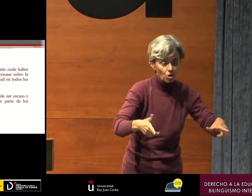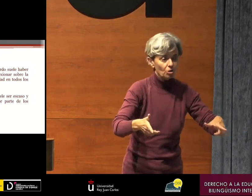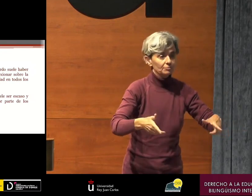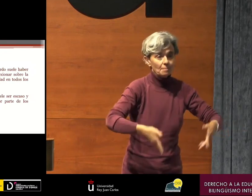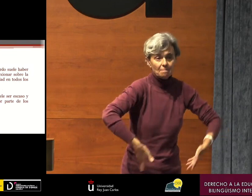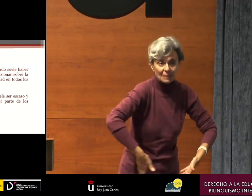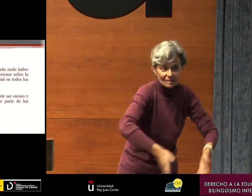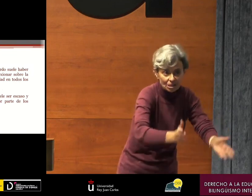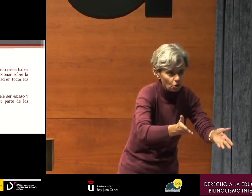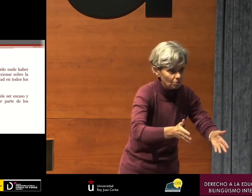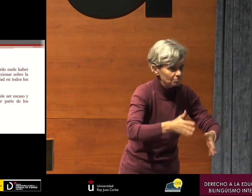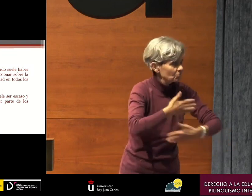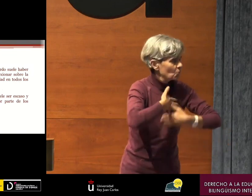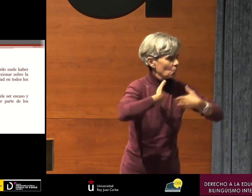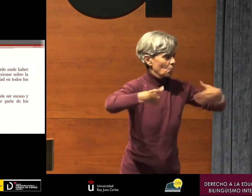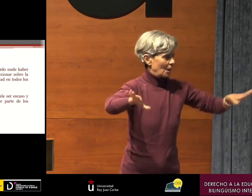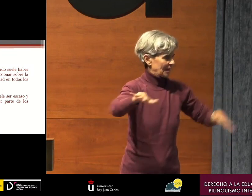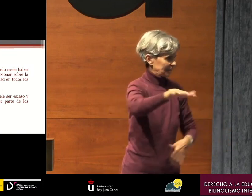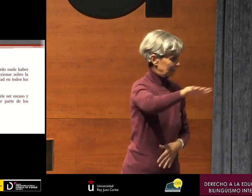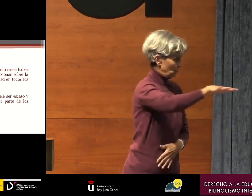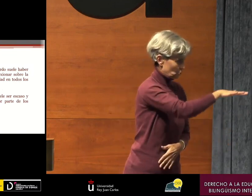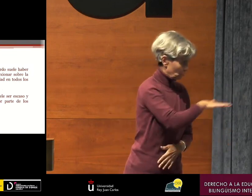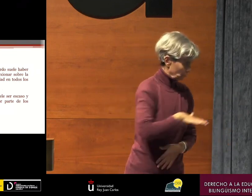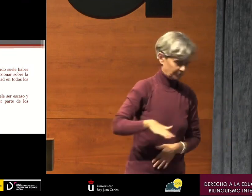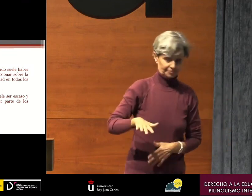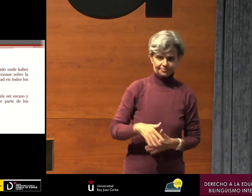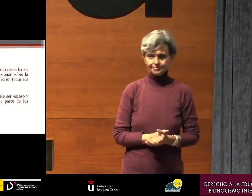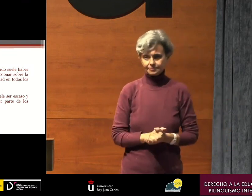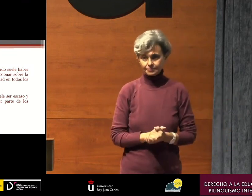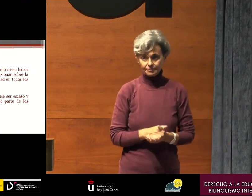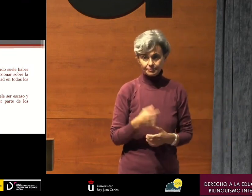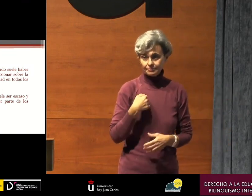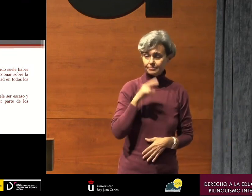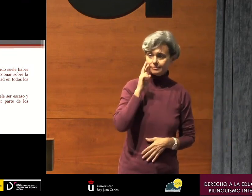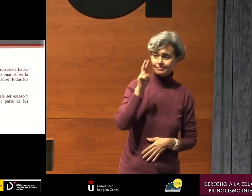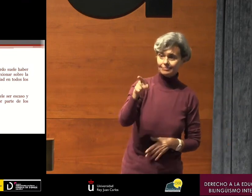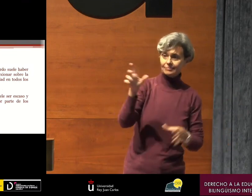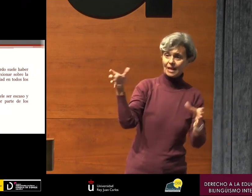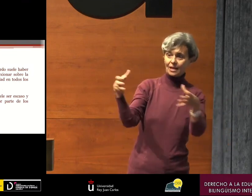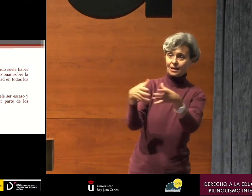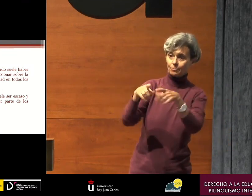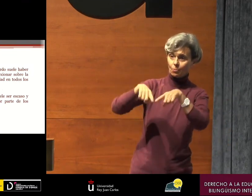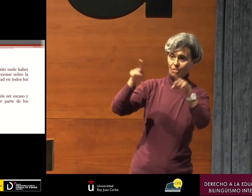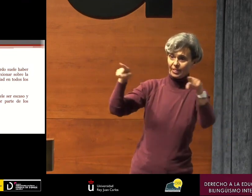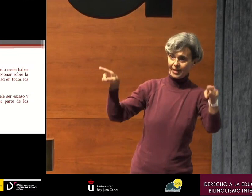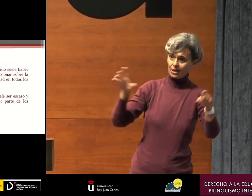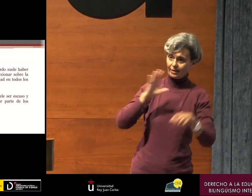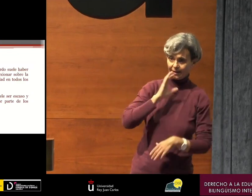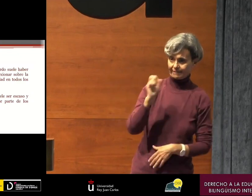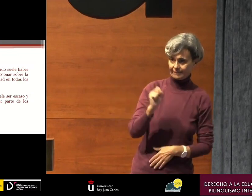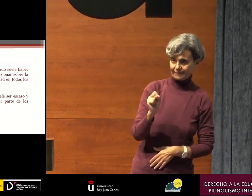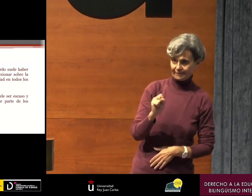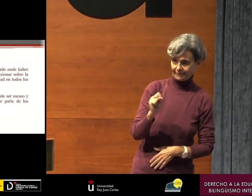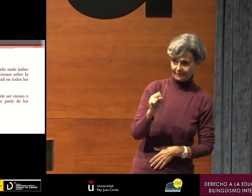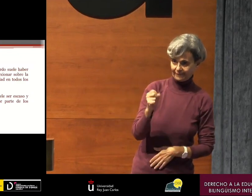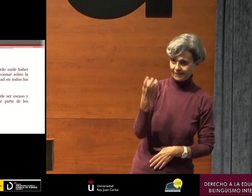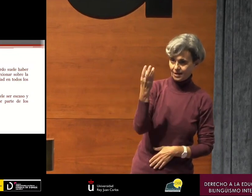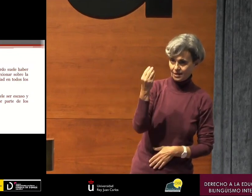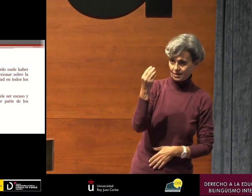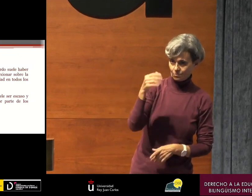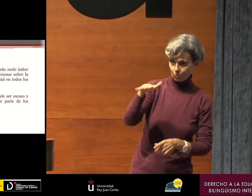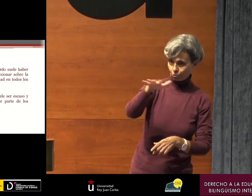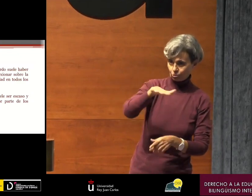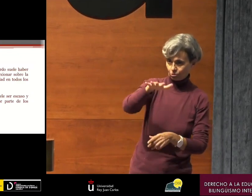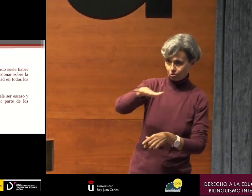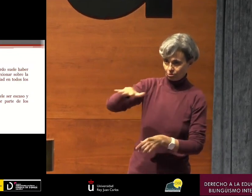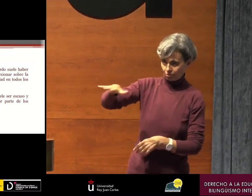el patio, en el comedor, en los pasillos, en cualquier entorno del centro educativo. He visto